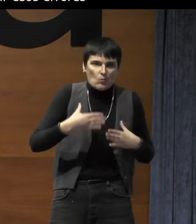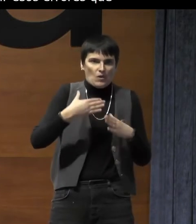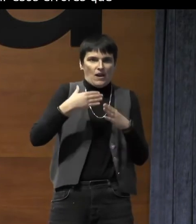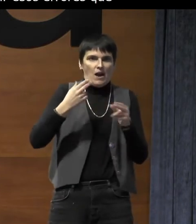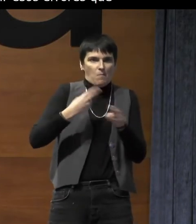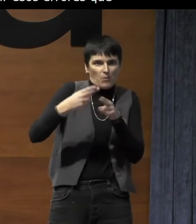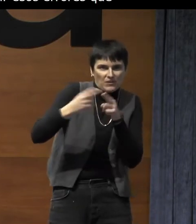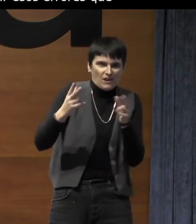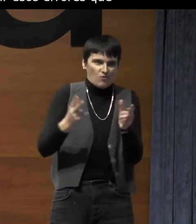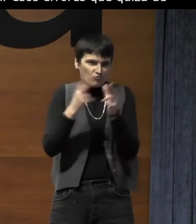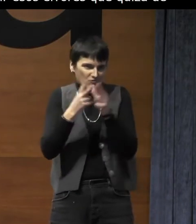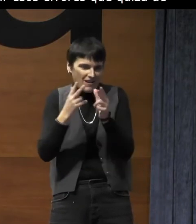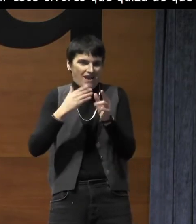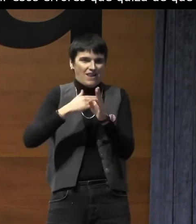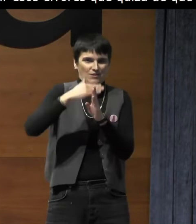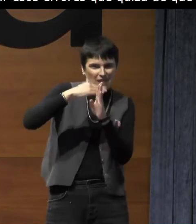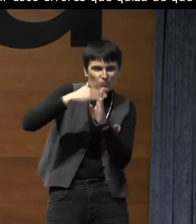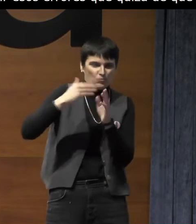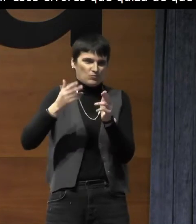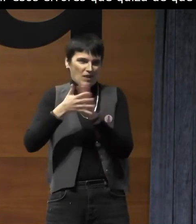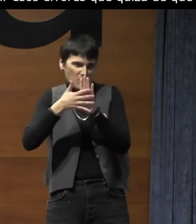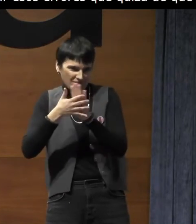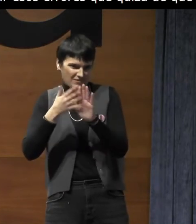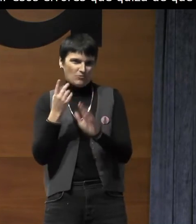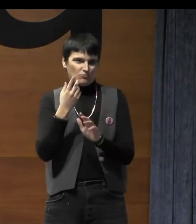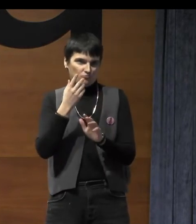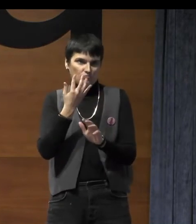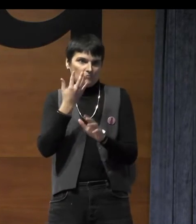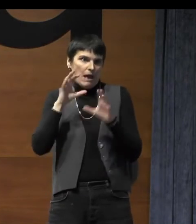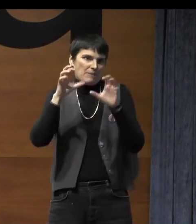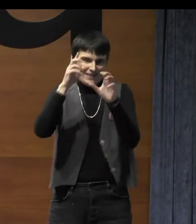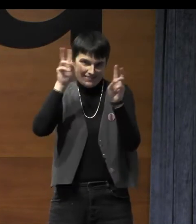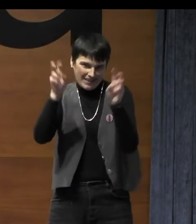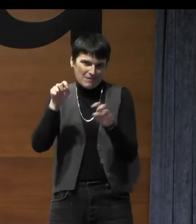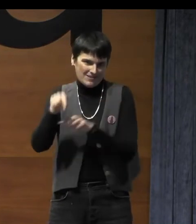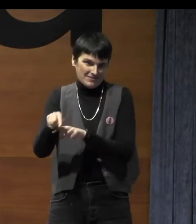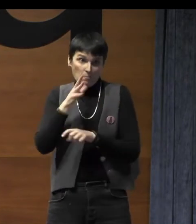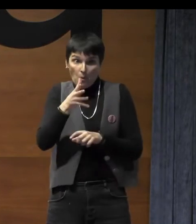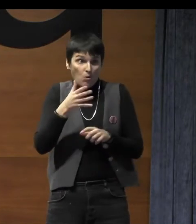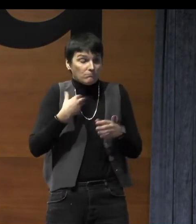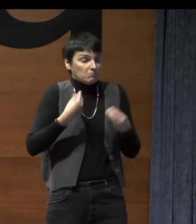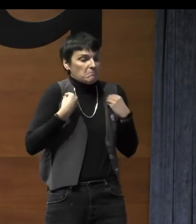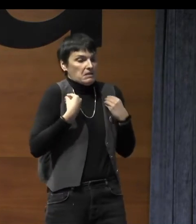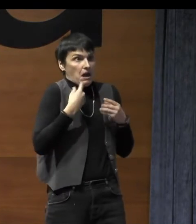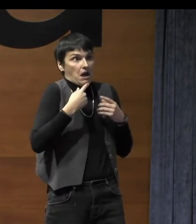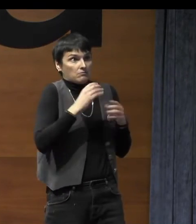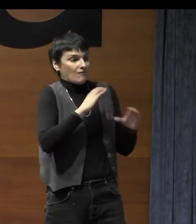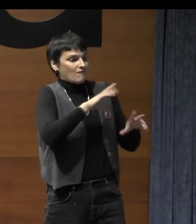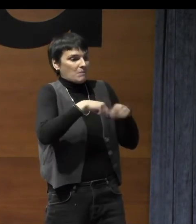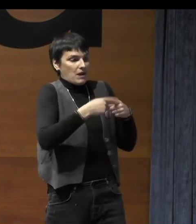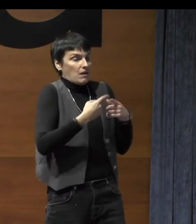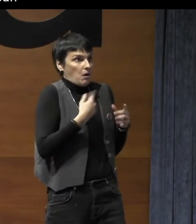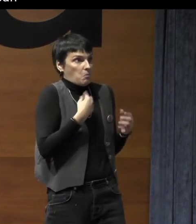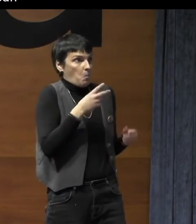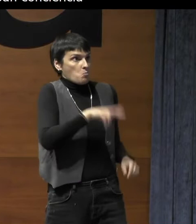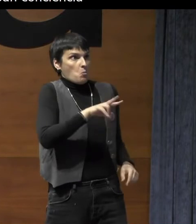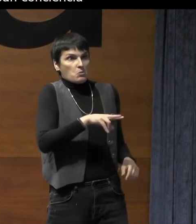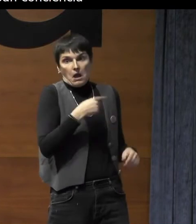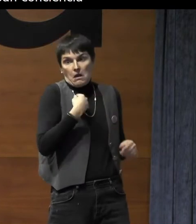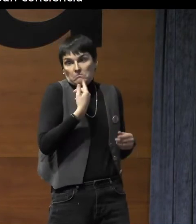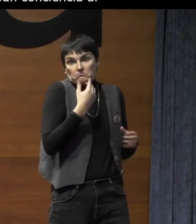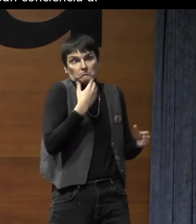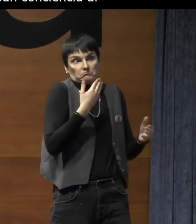que hacían sin darse cuenta y que tomaban conciencia al conocer la lengua de manera formal.